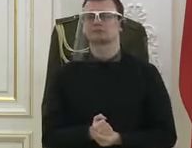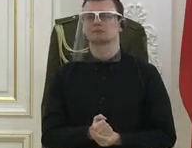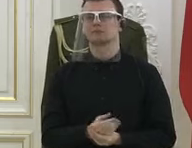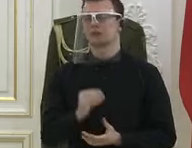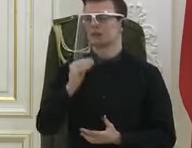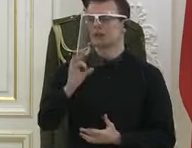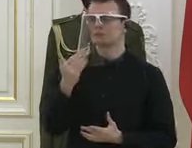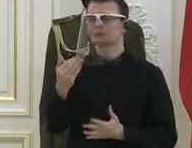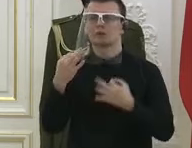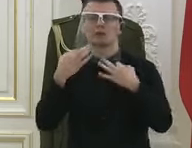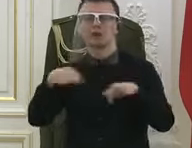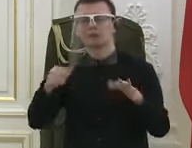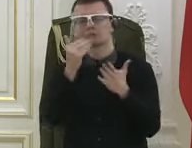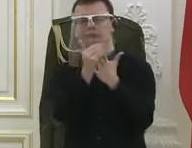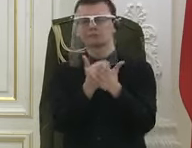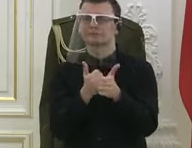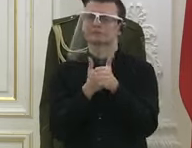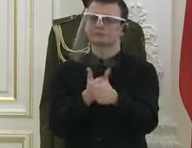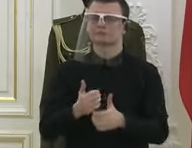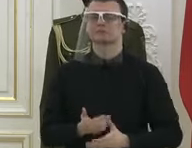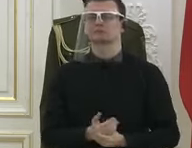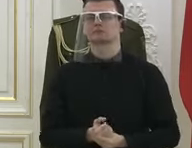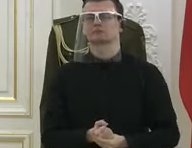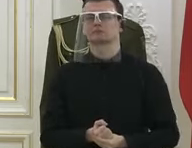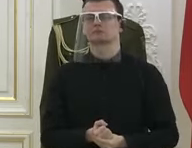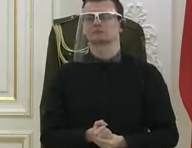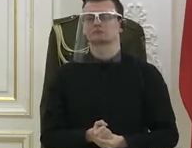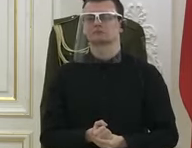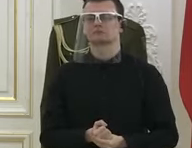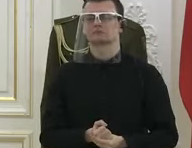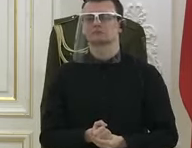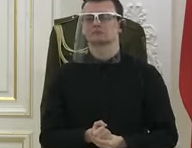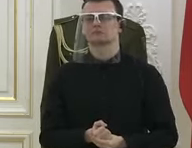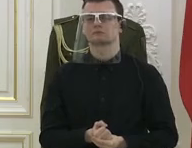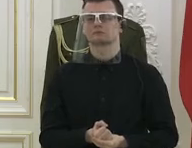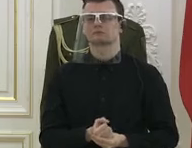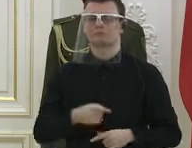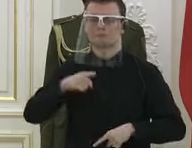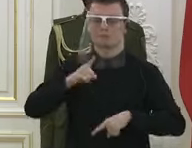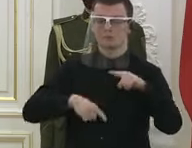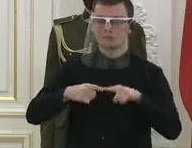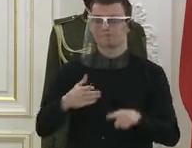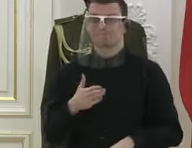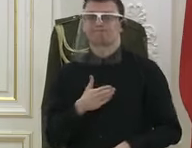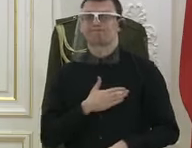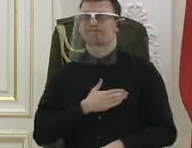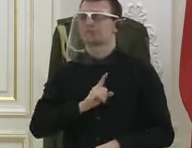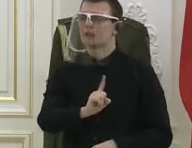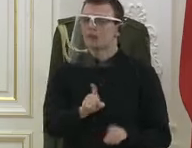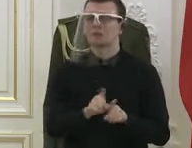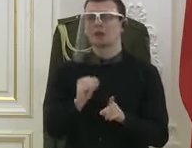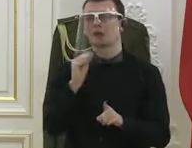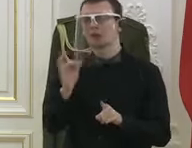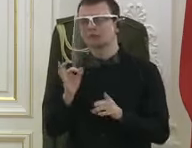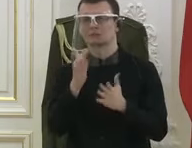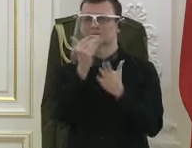nie jest realizowane, ta polityka nie jest realizowana tylko dla nas, ale ona jest realizowana dla całej wspólnoty. I my chcemy po prostu